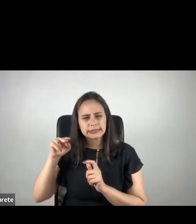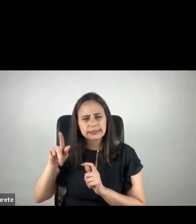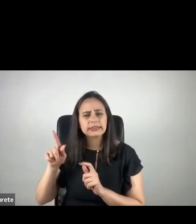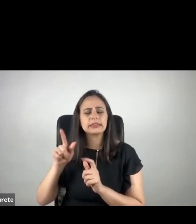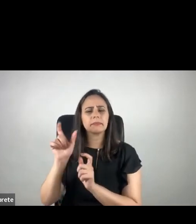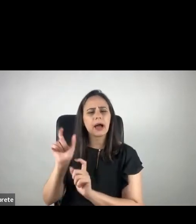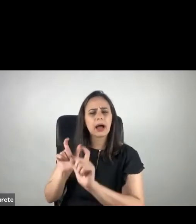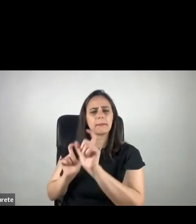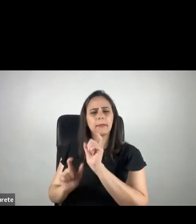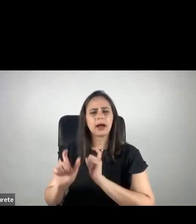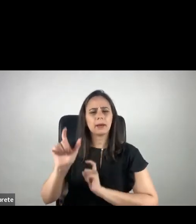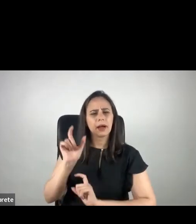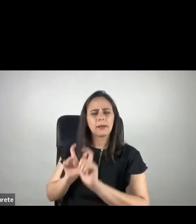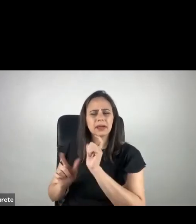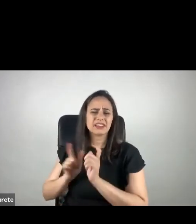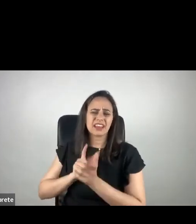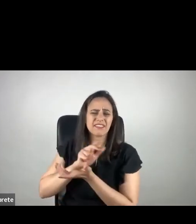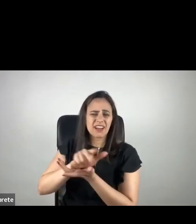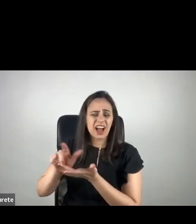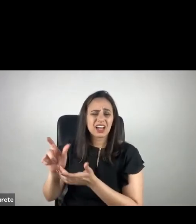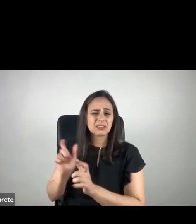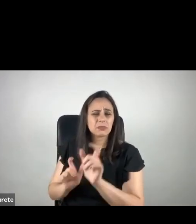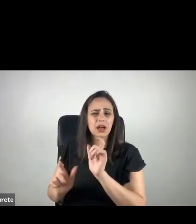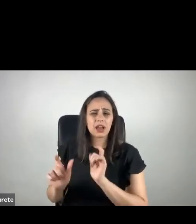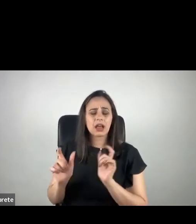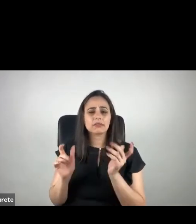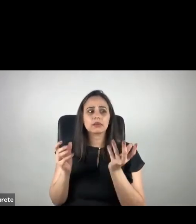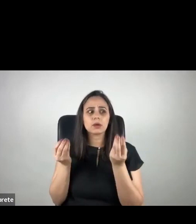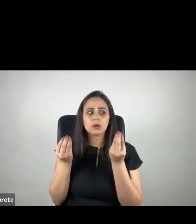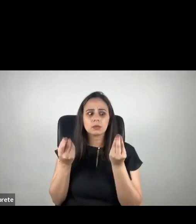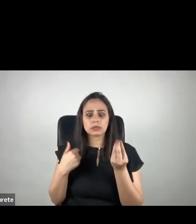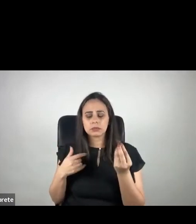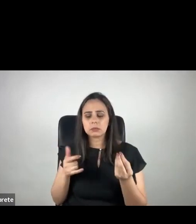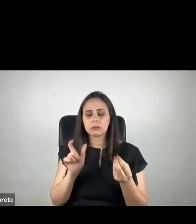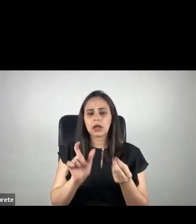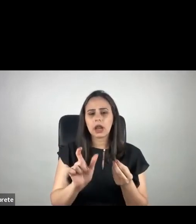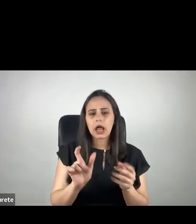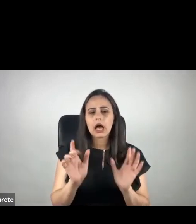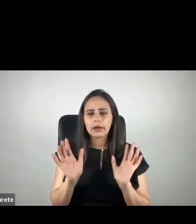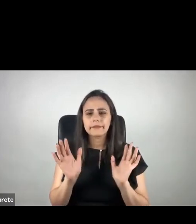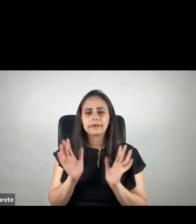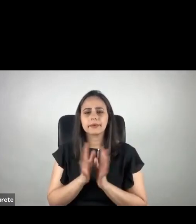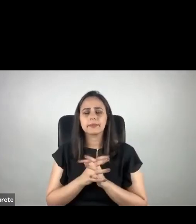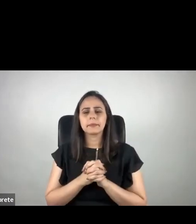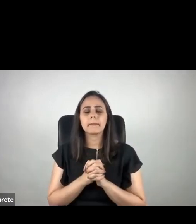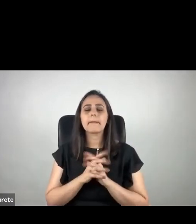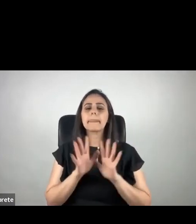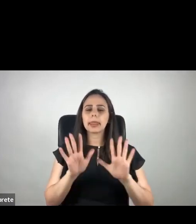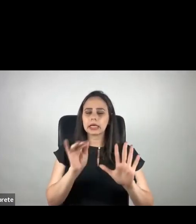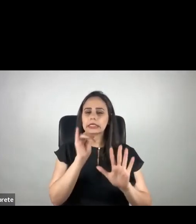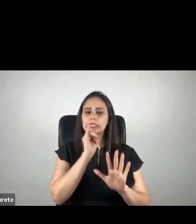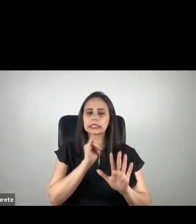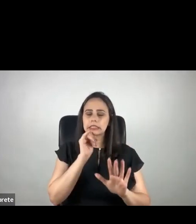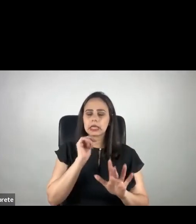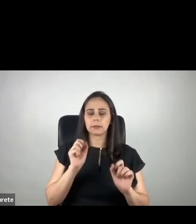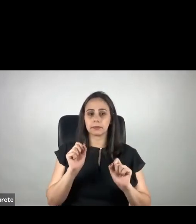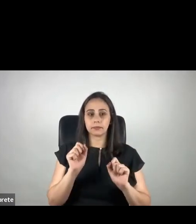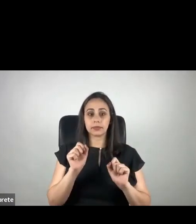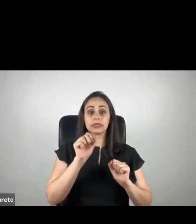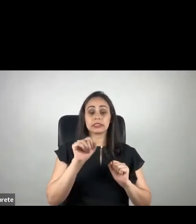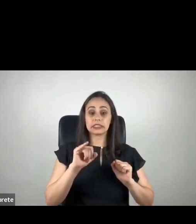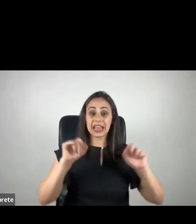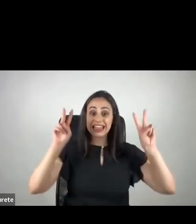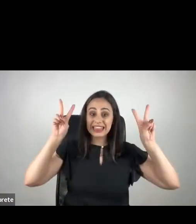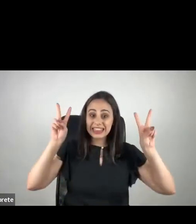por exemplo, eu fico até pensando, opa, eu já fico, mas se eu sei que você está falando de inovação, essas palavras